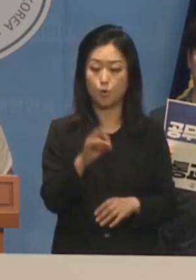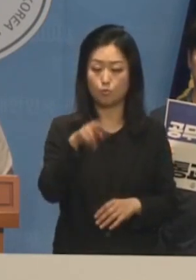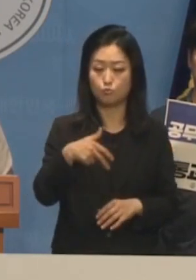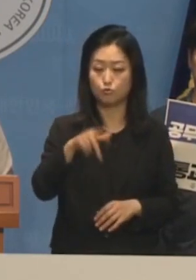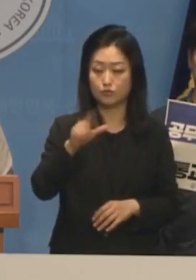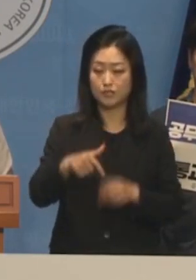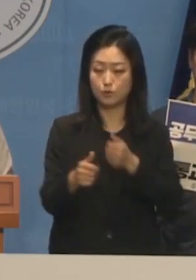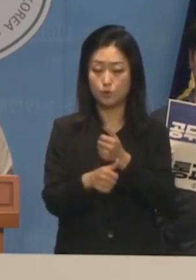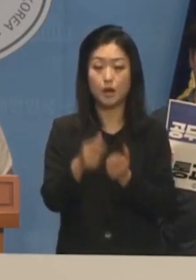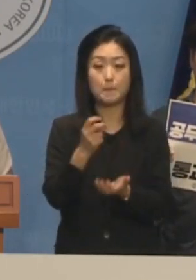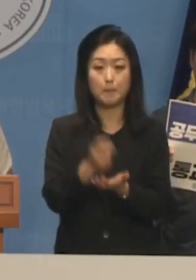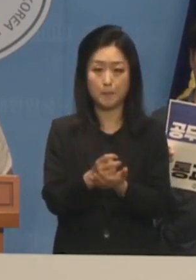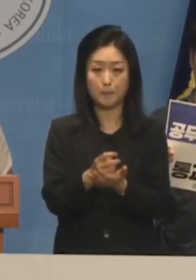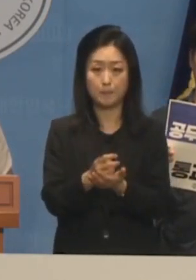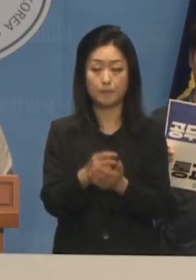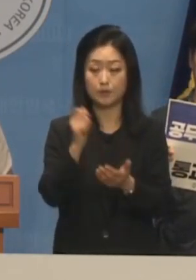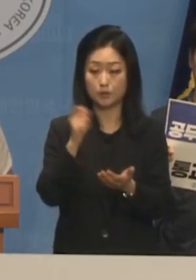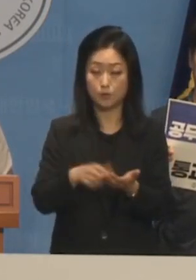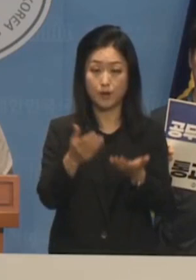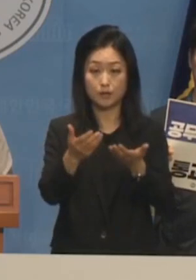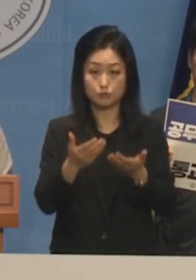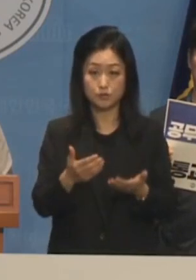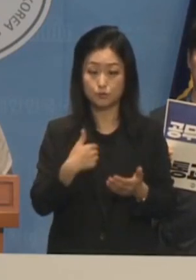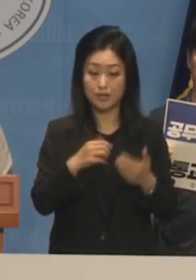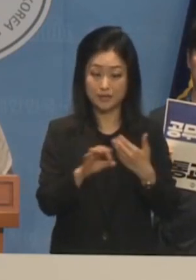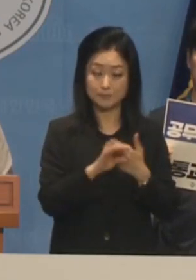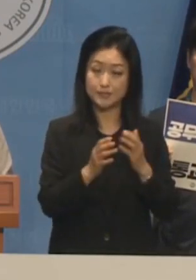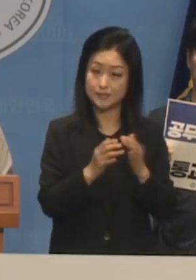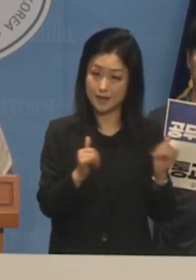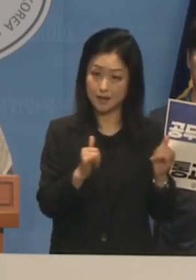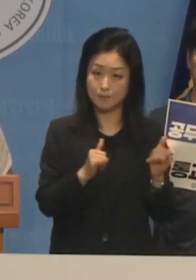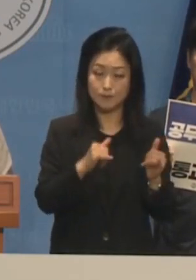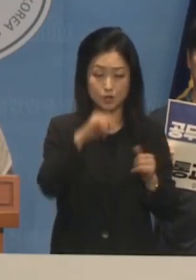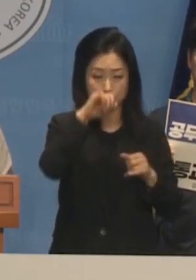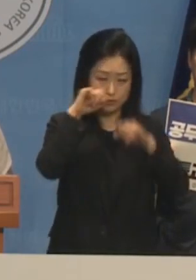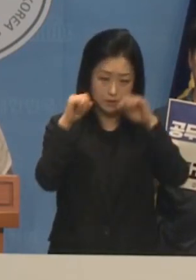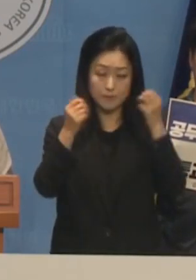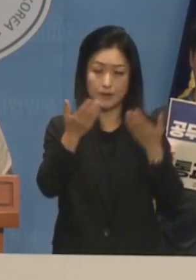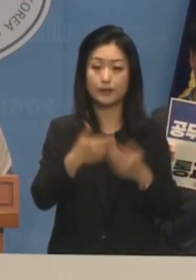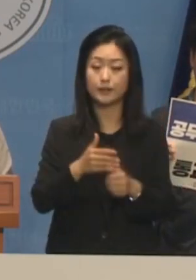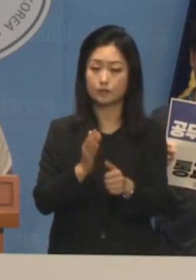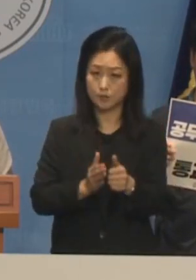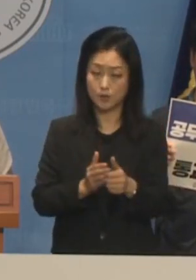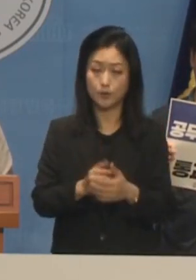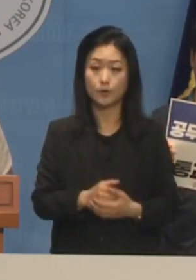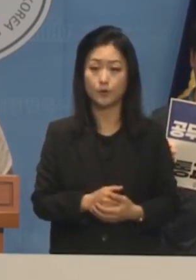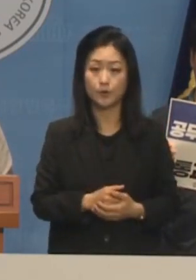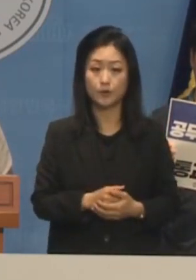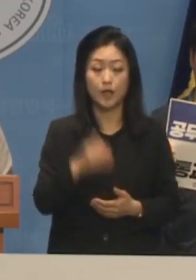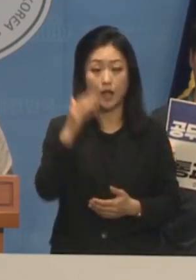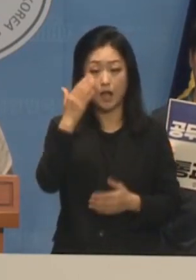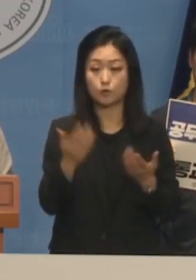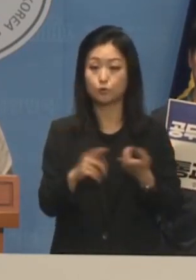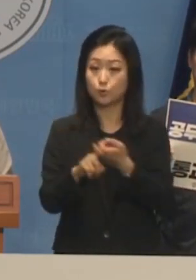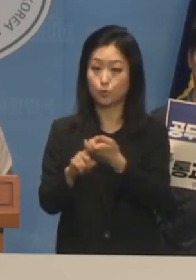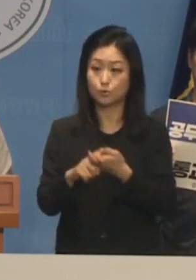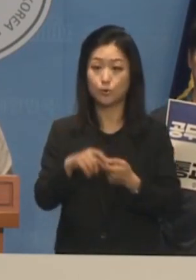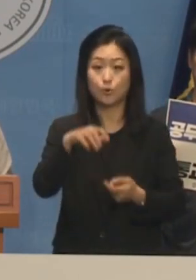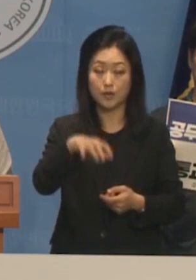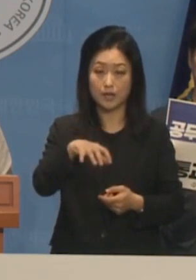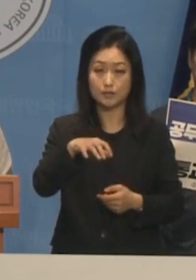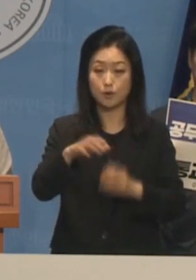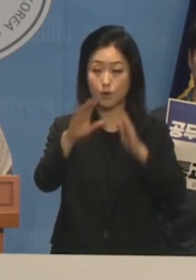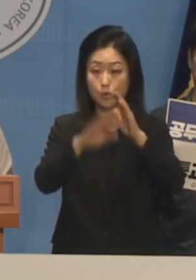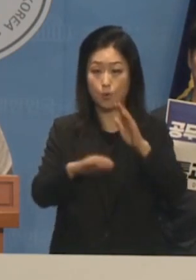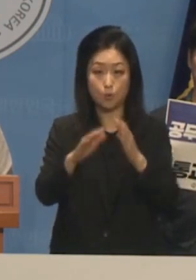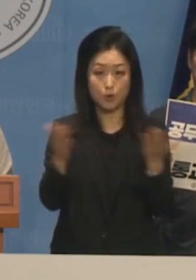통과시켜 공공부문 비정규직 노동자들의 눈물을 닦아주시기를 바랍니다. 한국노총은 공공부문